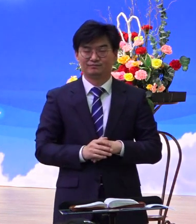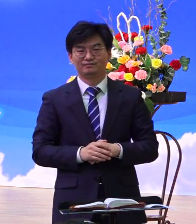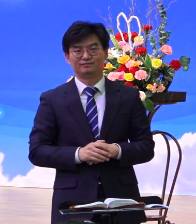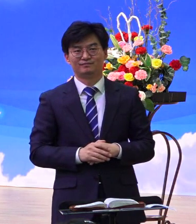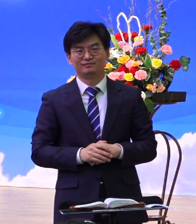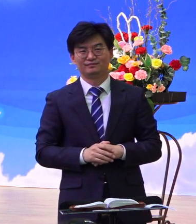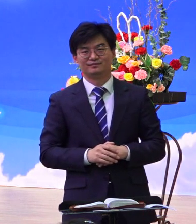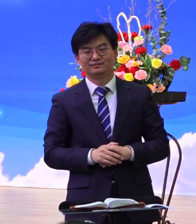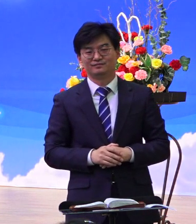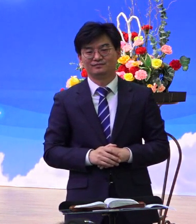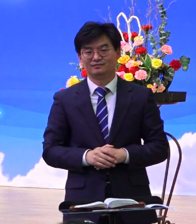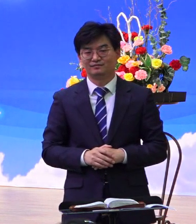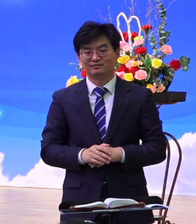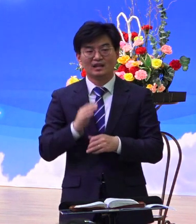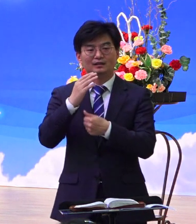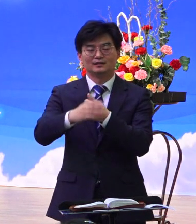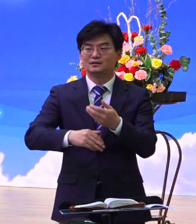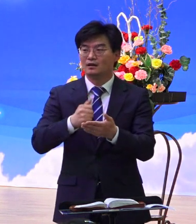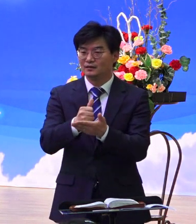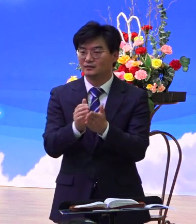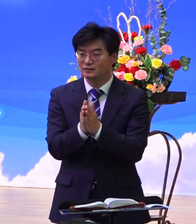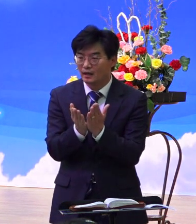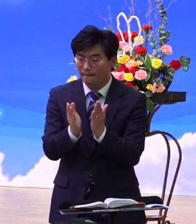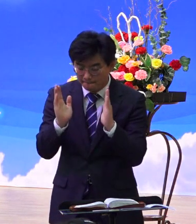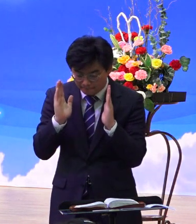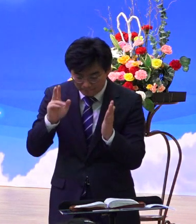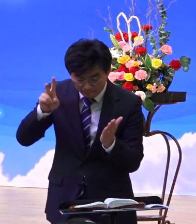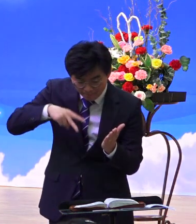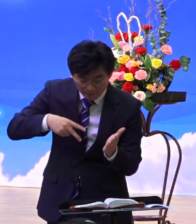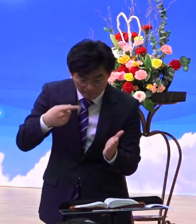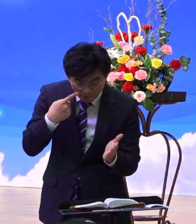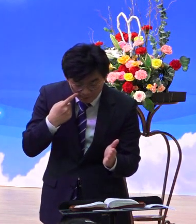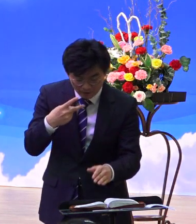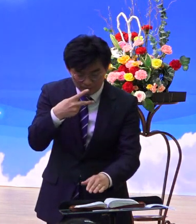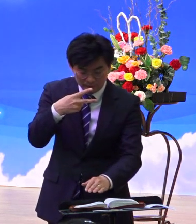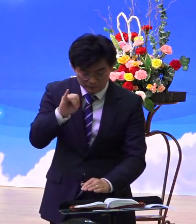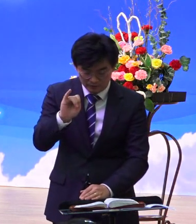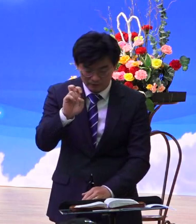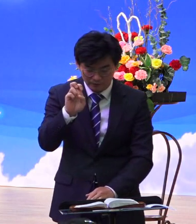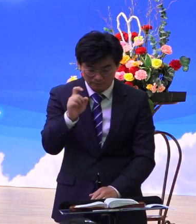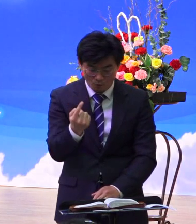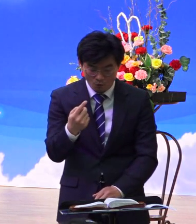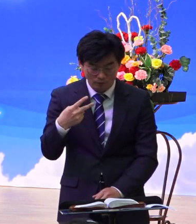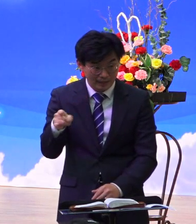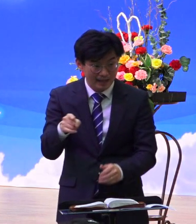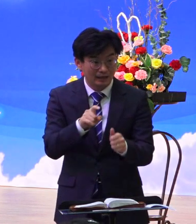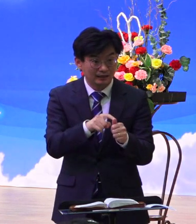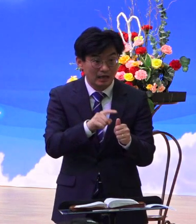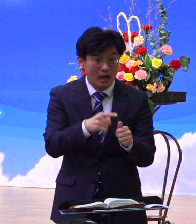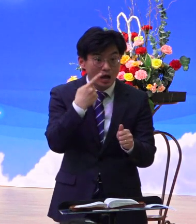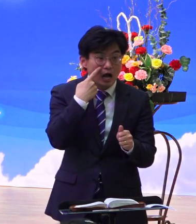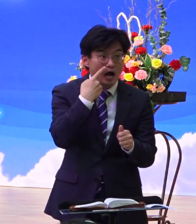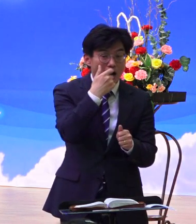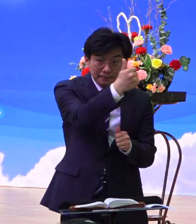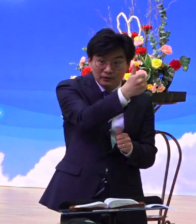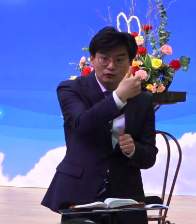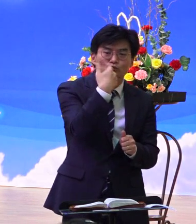여러분, 성경의 또 다른 곳에 보면 디모데의 아버지에 대한 이야기가 나옵니다. 디모데의 아버지가